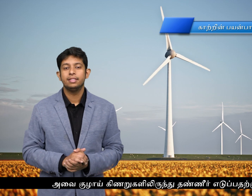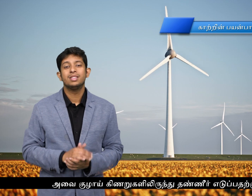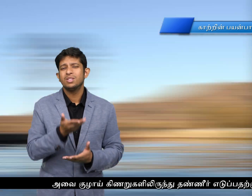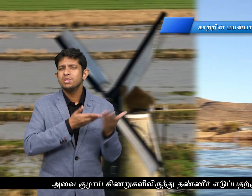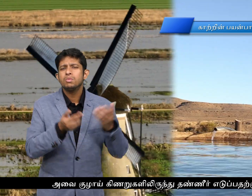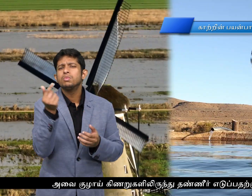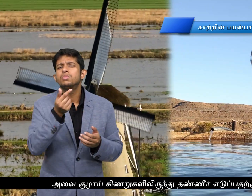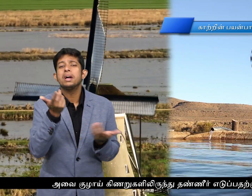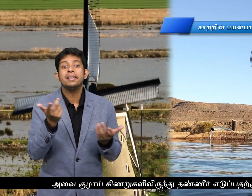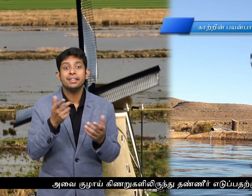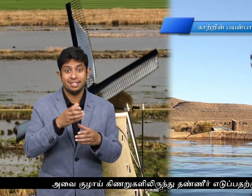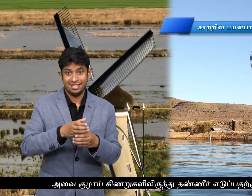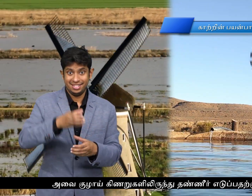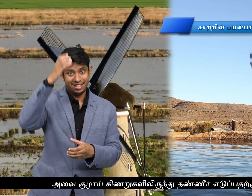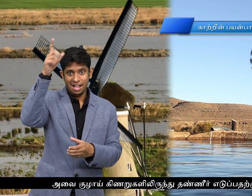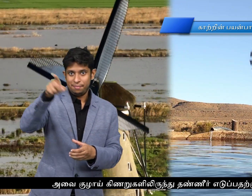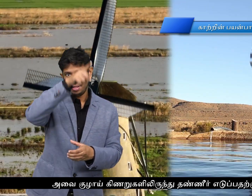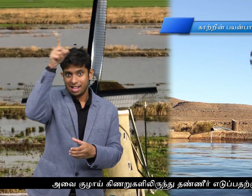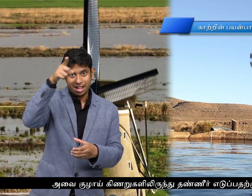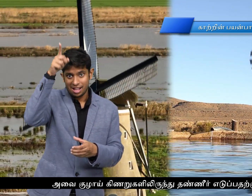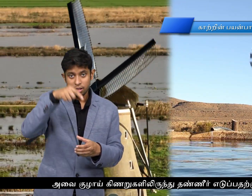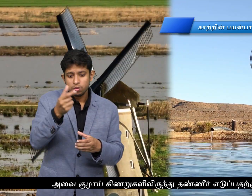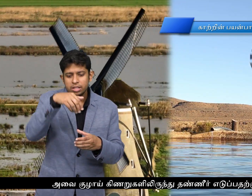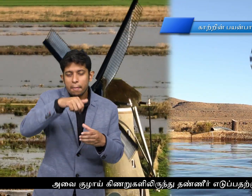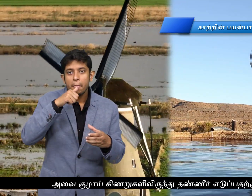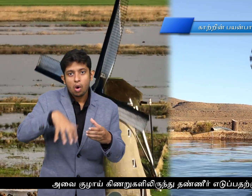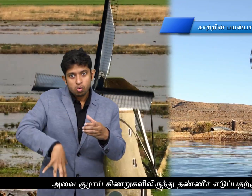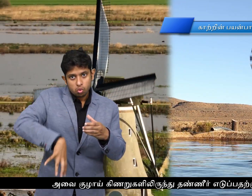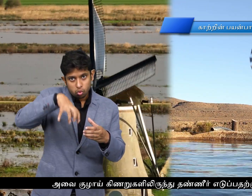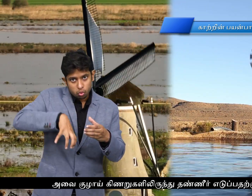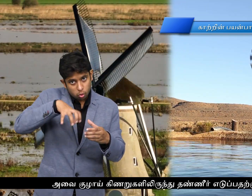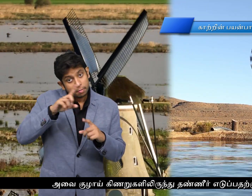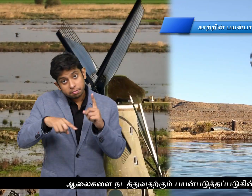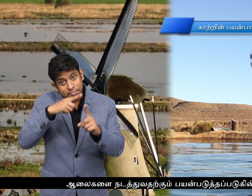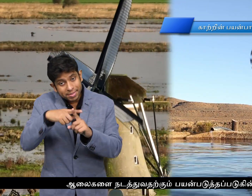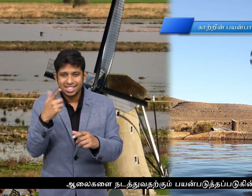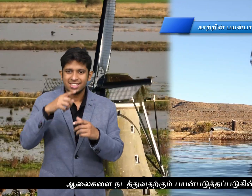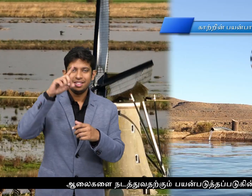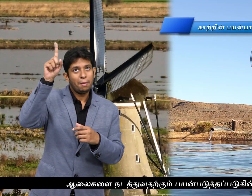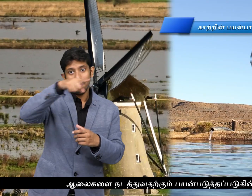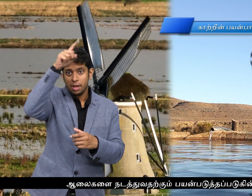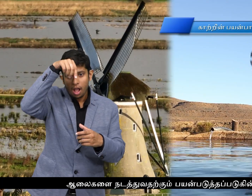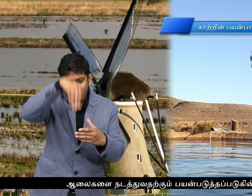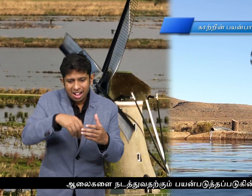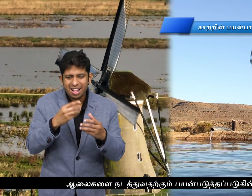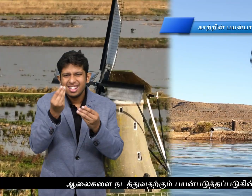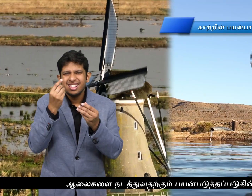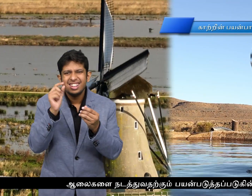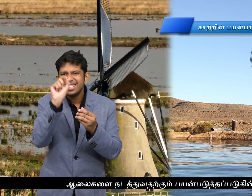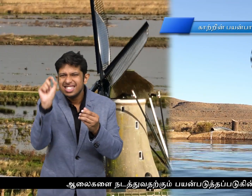அவை குழாய் கிணறுகளிலிருந்து தண்ணீர் எடுப்பதற்கும் மாவு ஆலைகளை நடத்துவதற்கும்